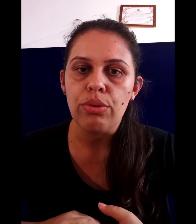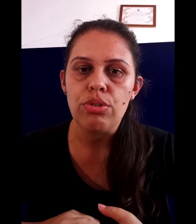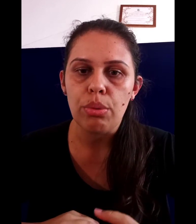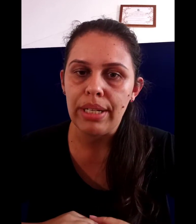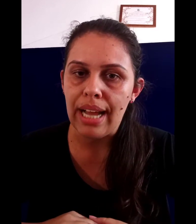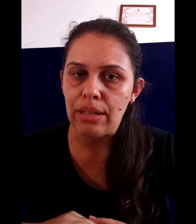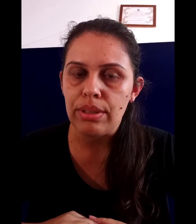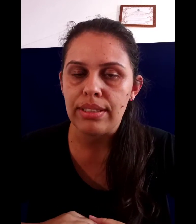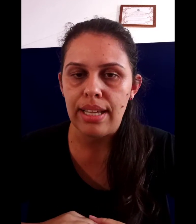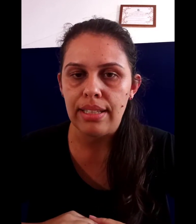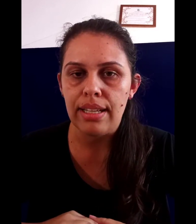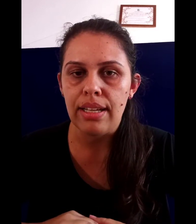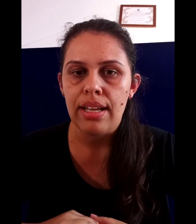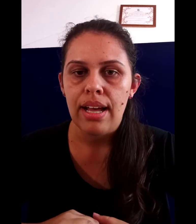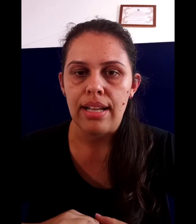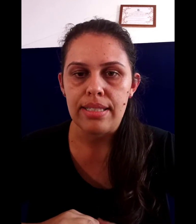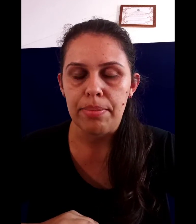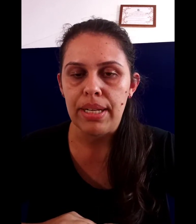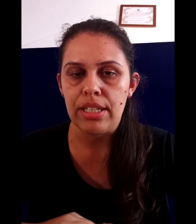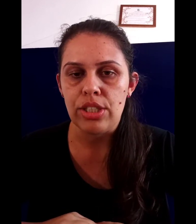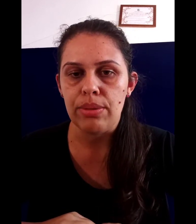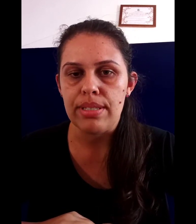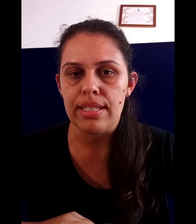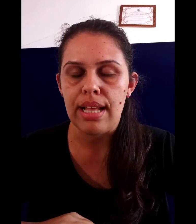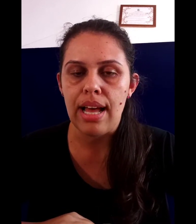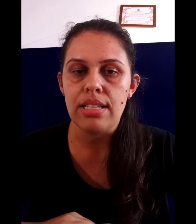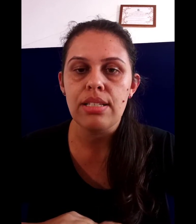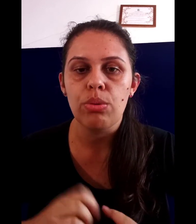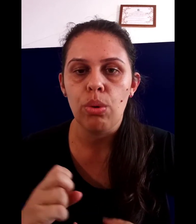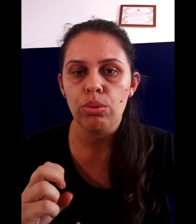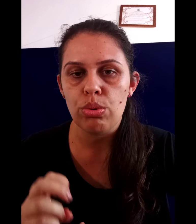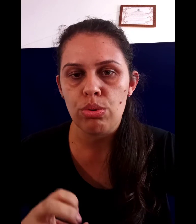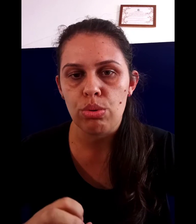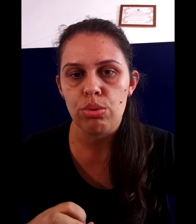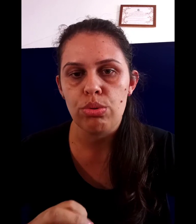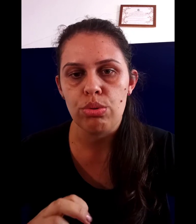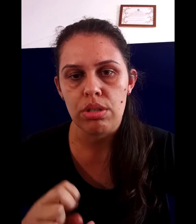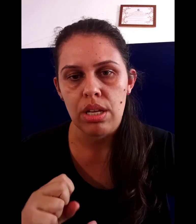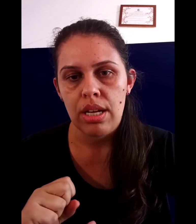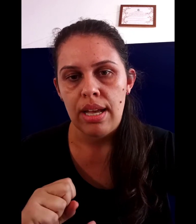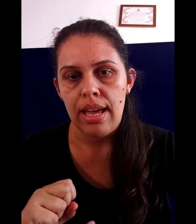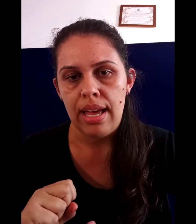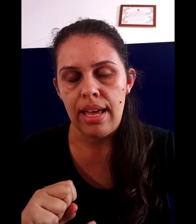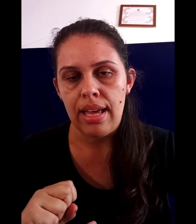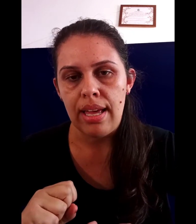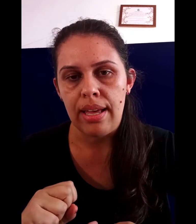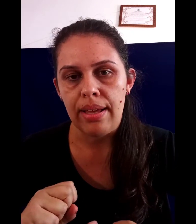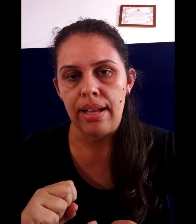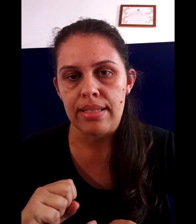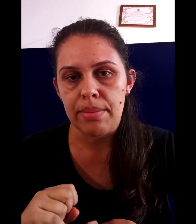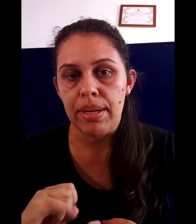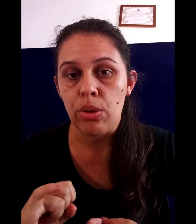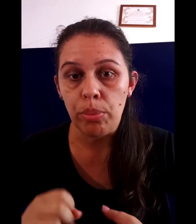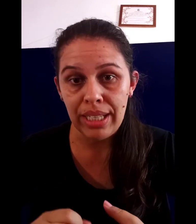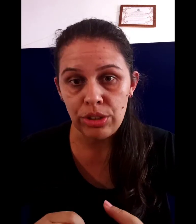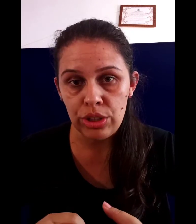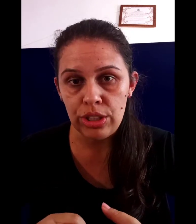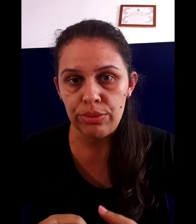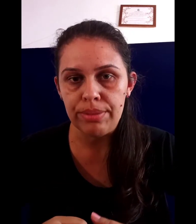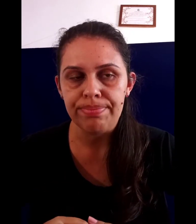fosse obrigado a ter, né, a disciplina de língua de sinais e no outros cursos a disciplina optativa.